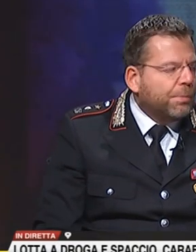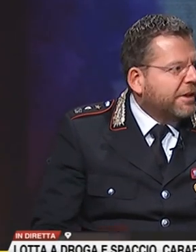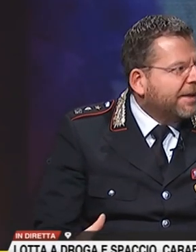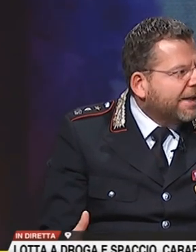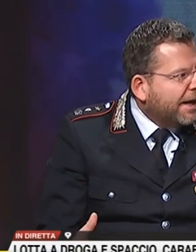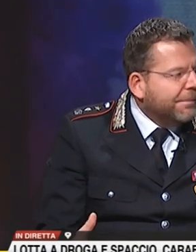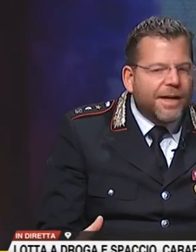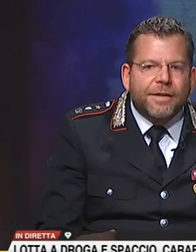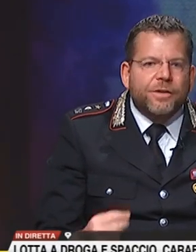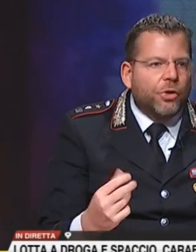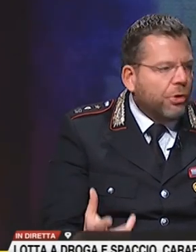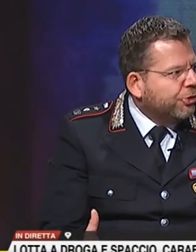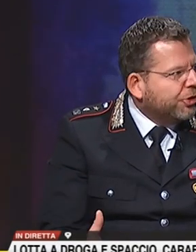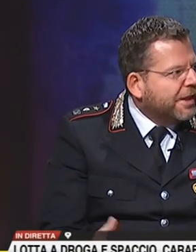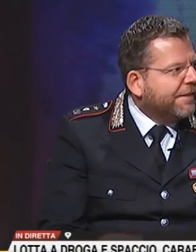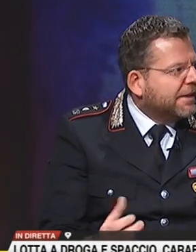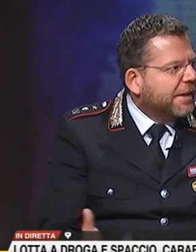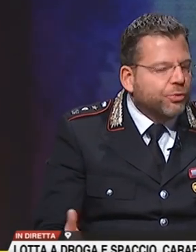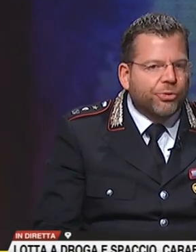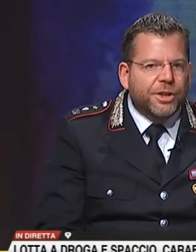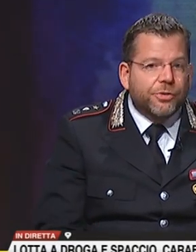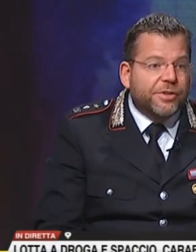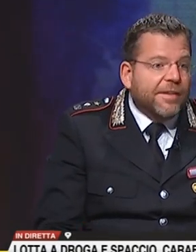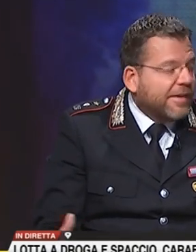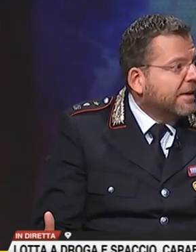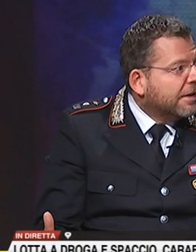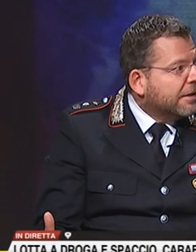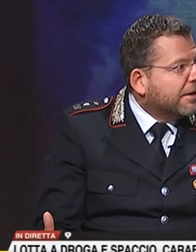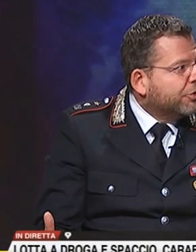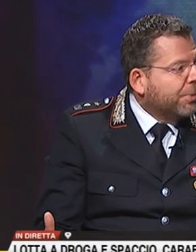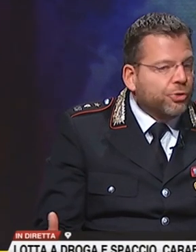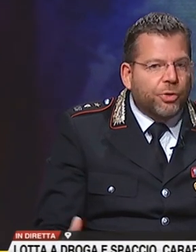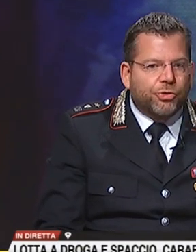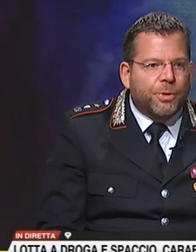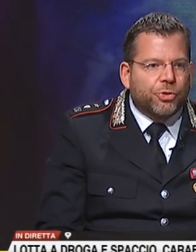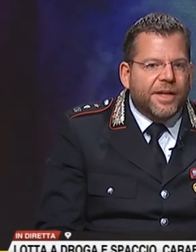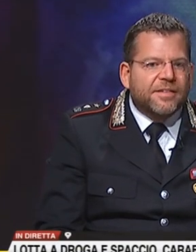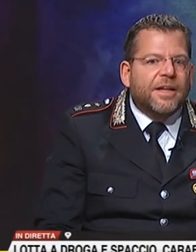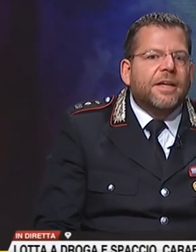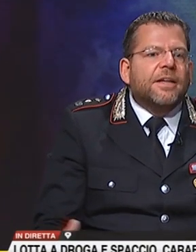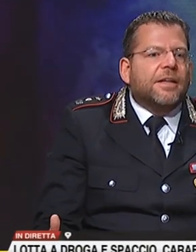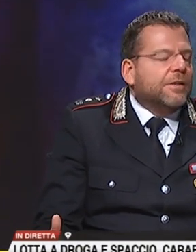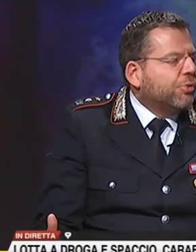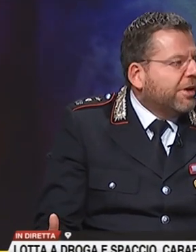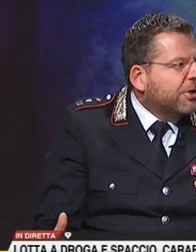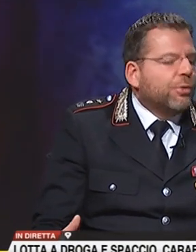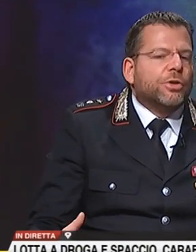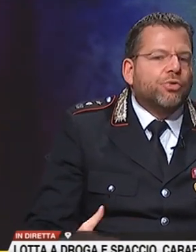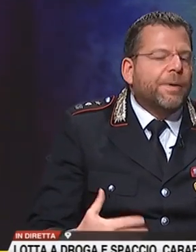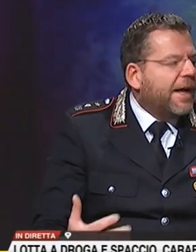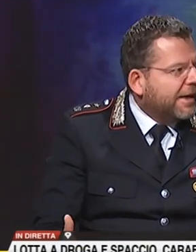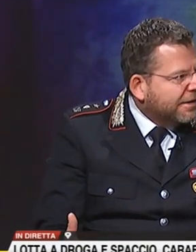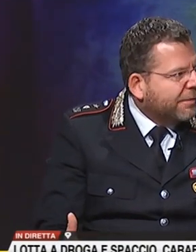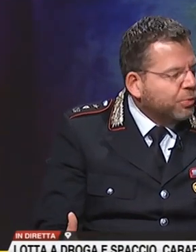segnali comportamentali ma anche fisiologici derivanti dall'assunzione di sostanze ci possono essere. Il suggerimento è